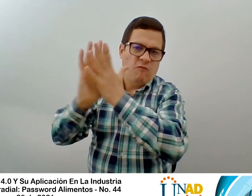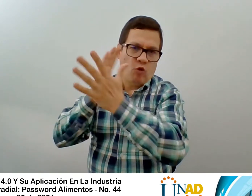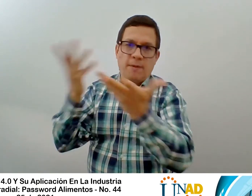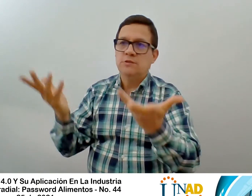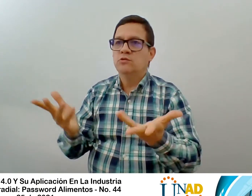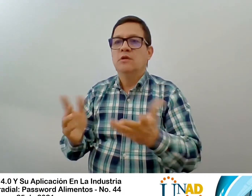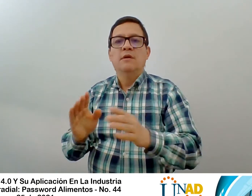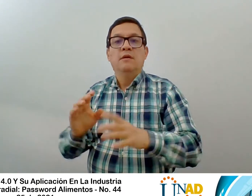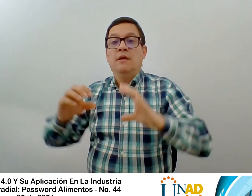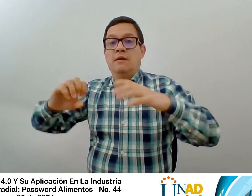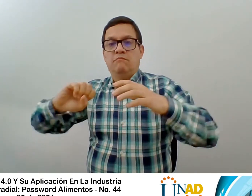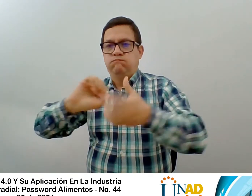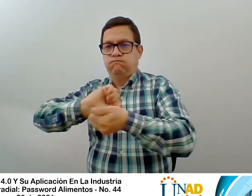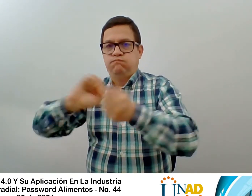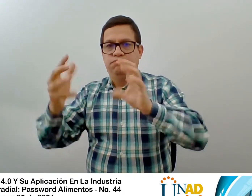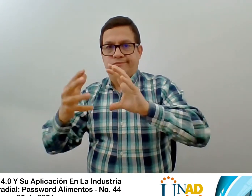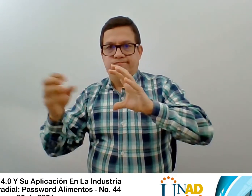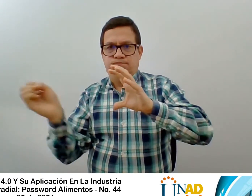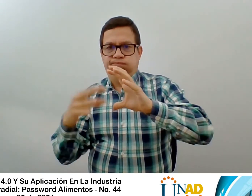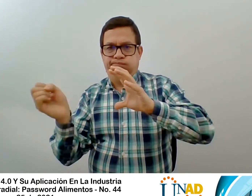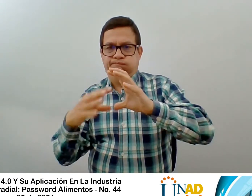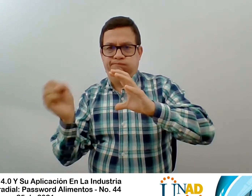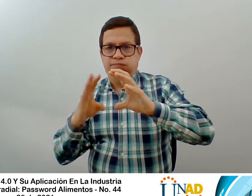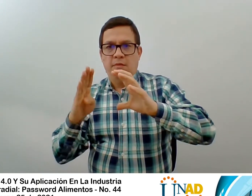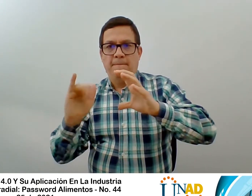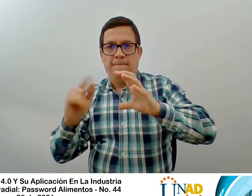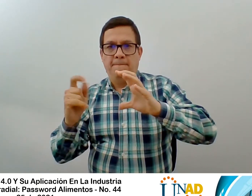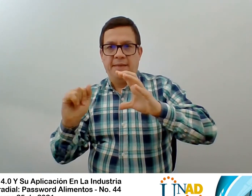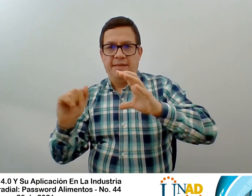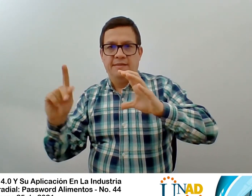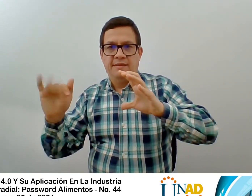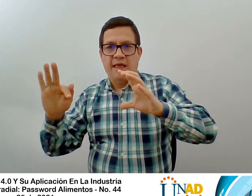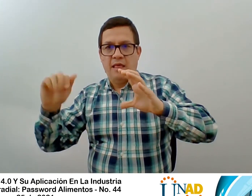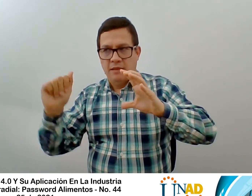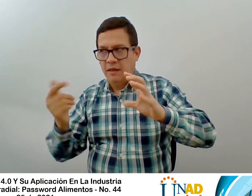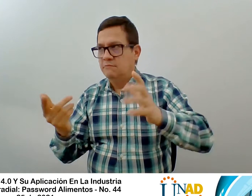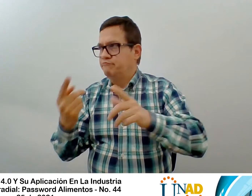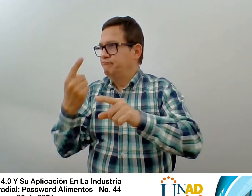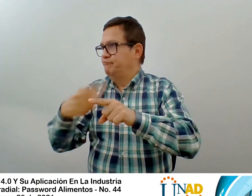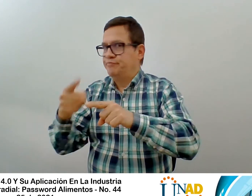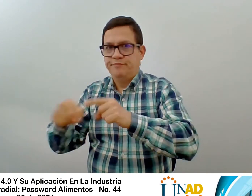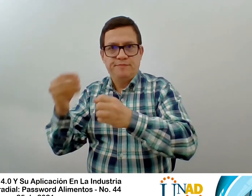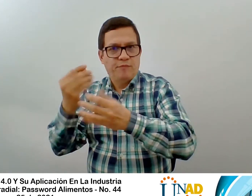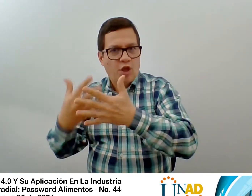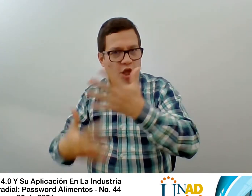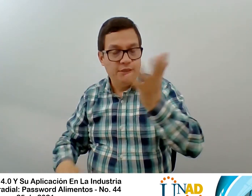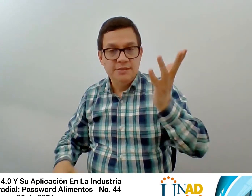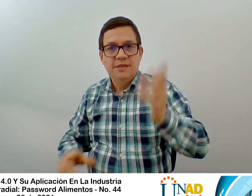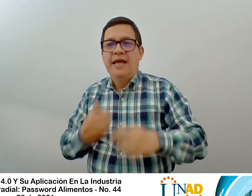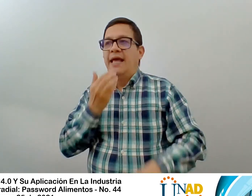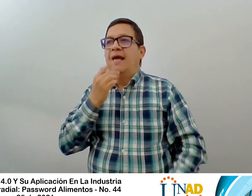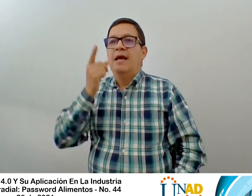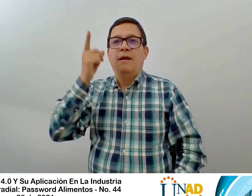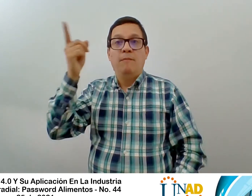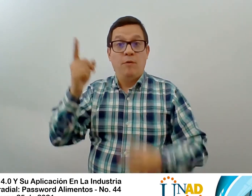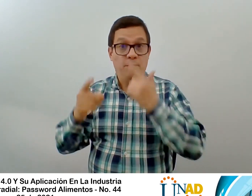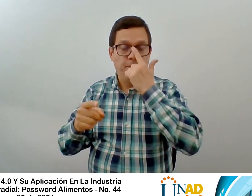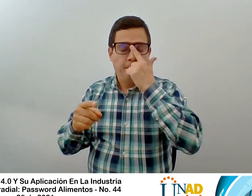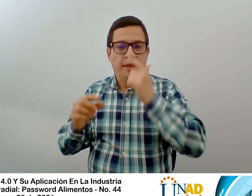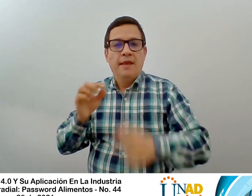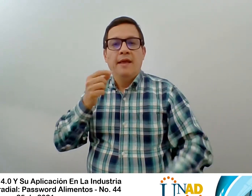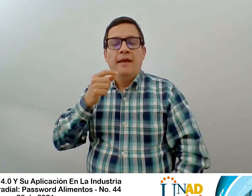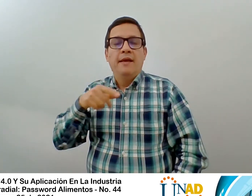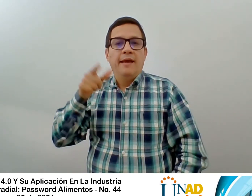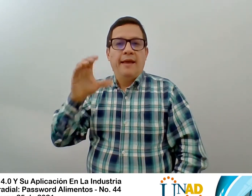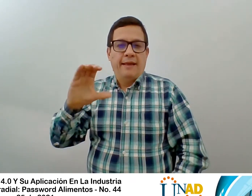Big Data para el manejo de sus datos, a usar el Internet de las cosas para todos sus productos. Uno de ellos es la licorera de Caldas,